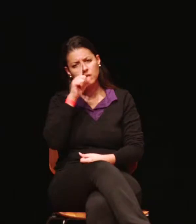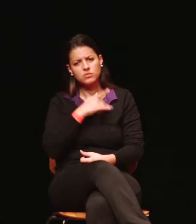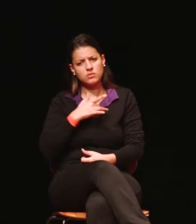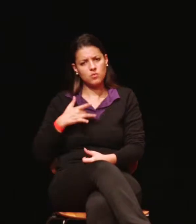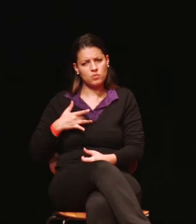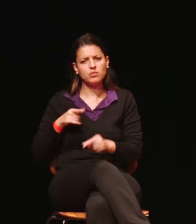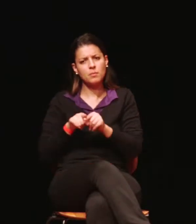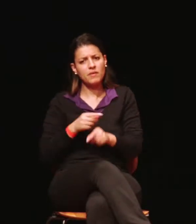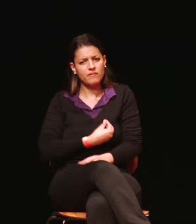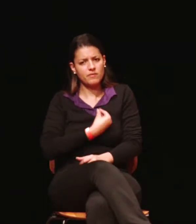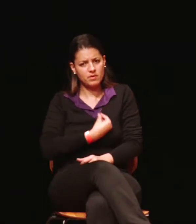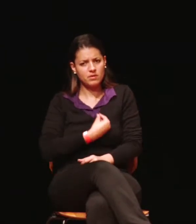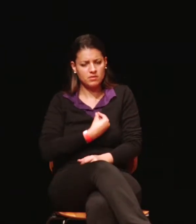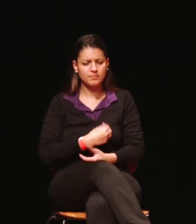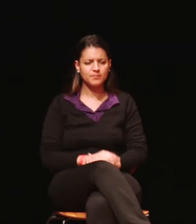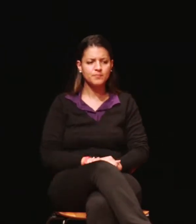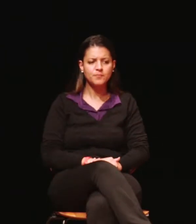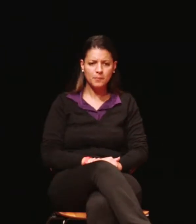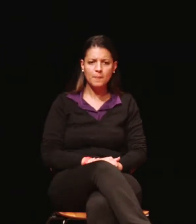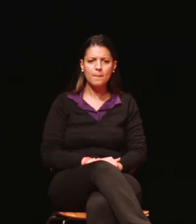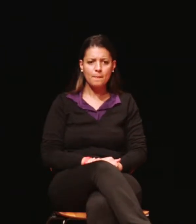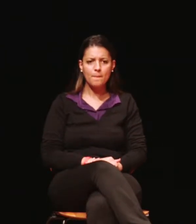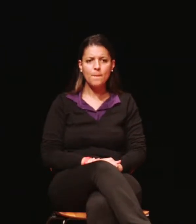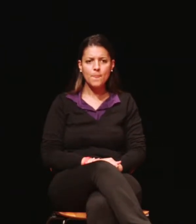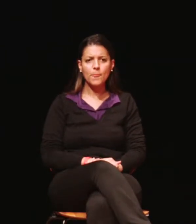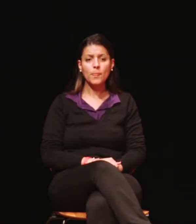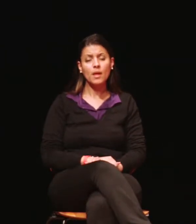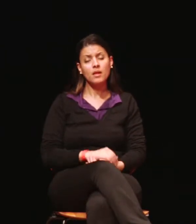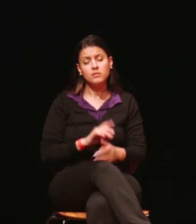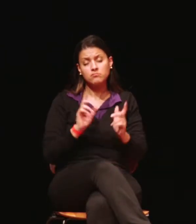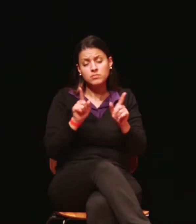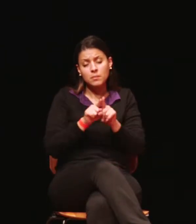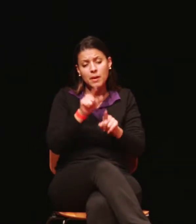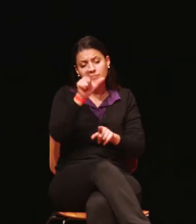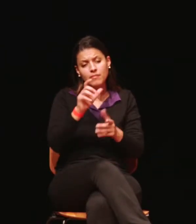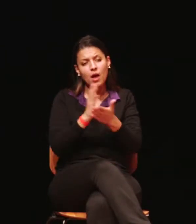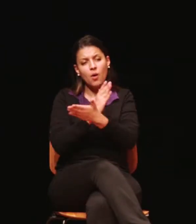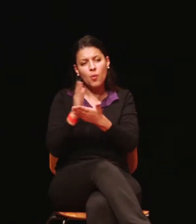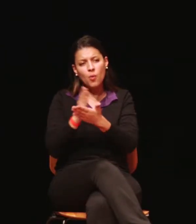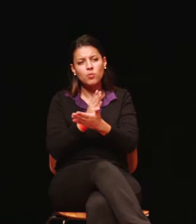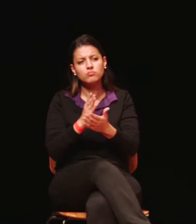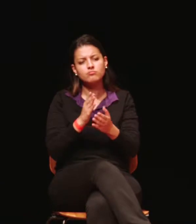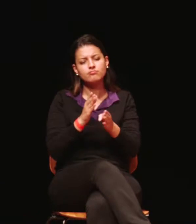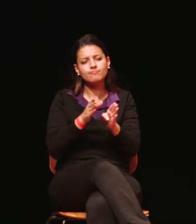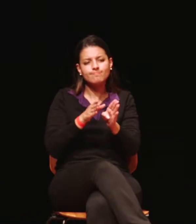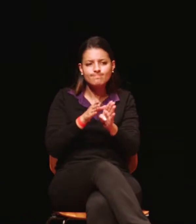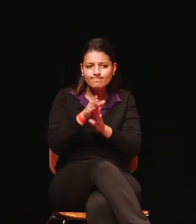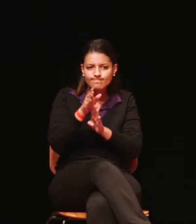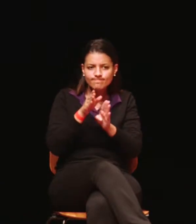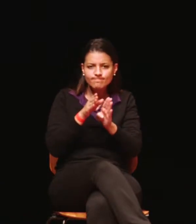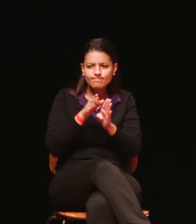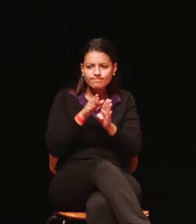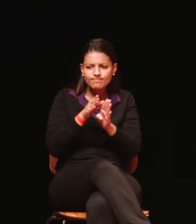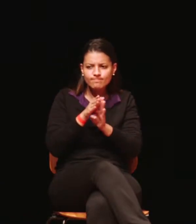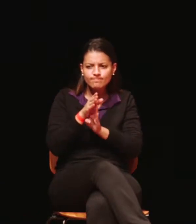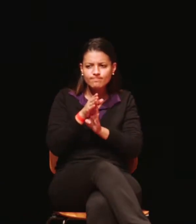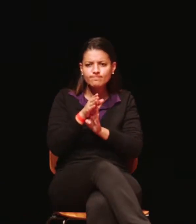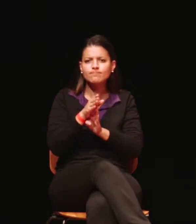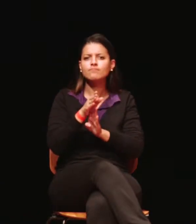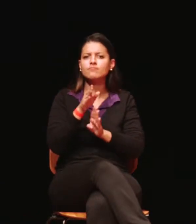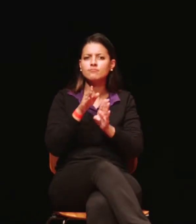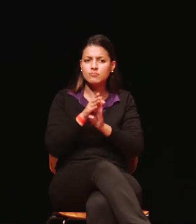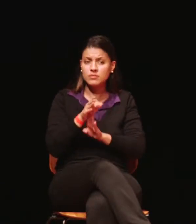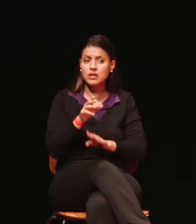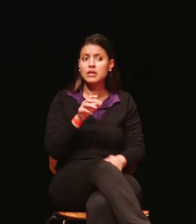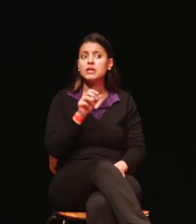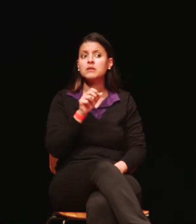aos menos prudentes ou mais precipitados, né, que ganha o pai, aí ele afirma, né, que ganha o